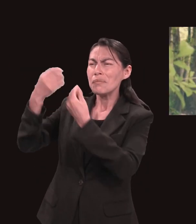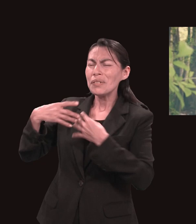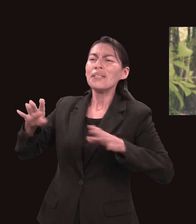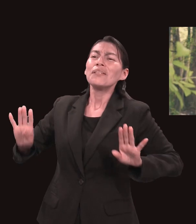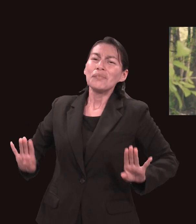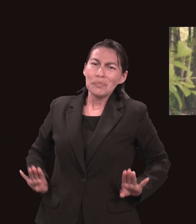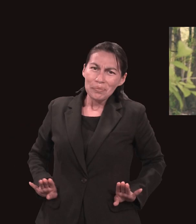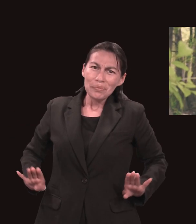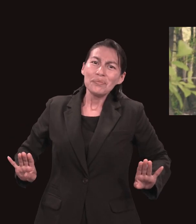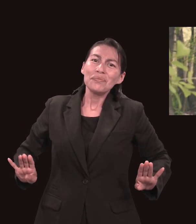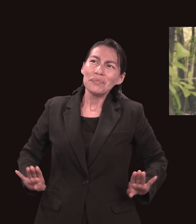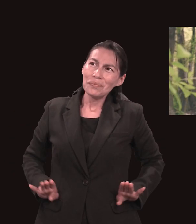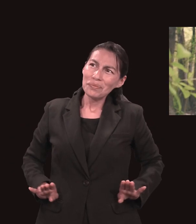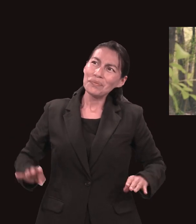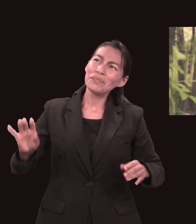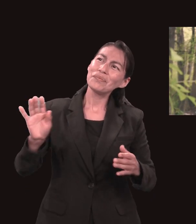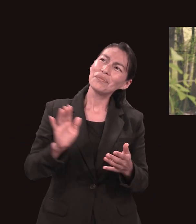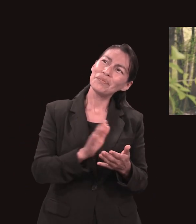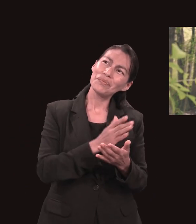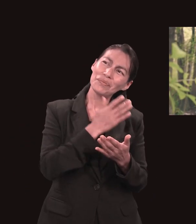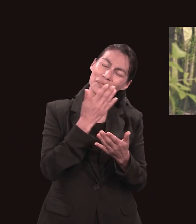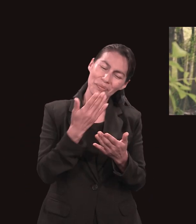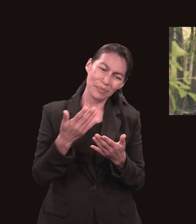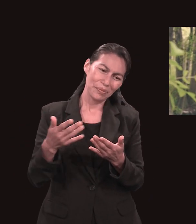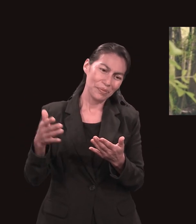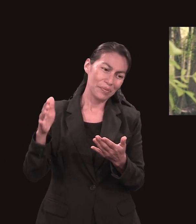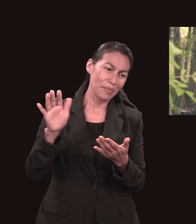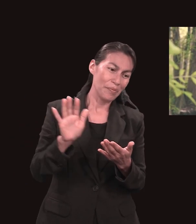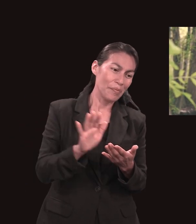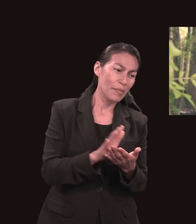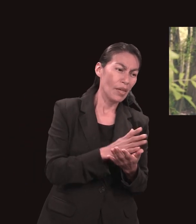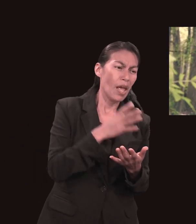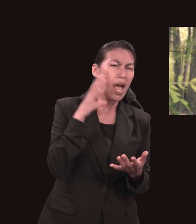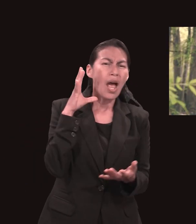Todo tiene su tiempo